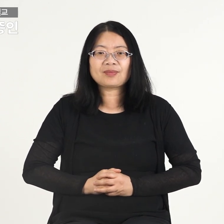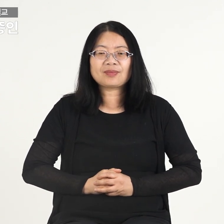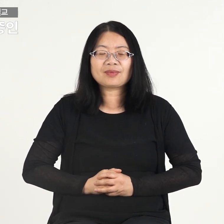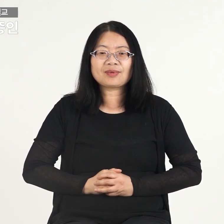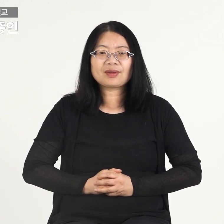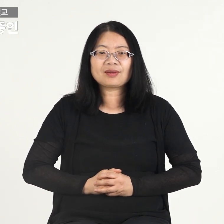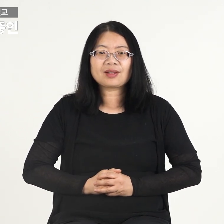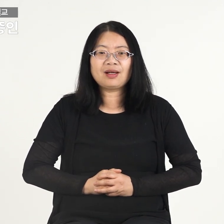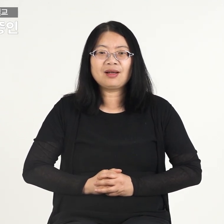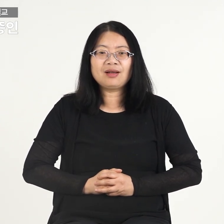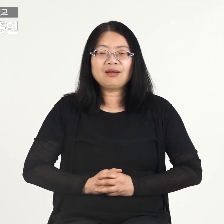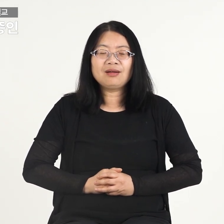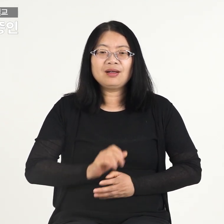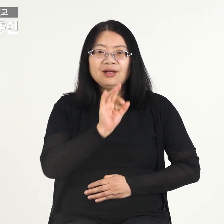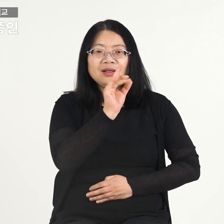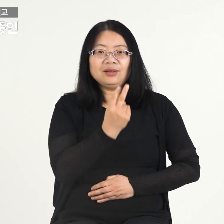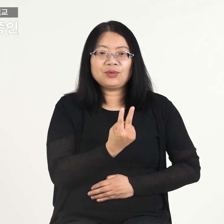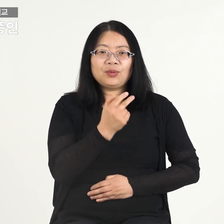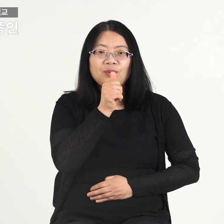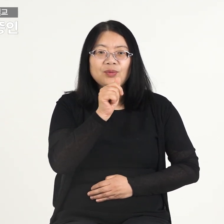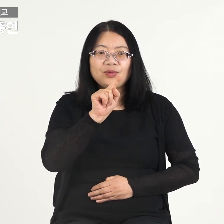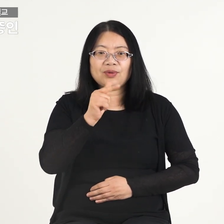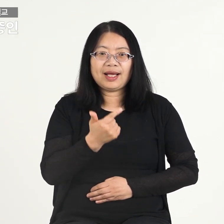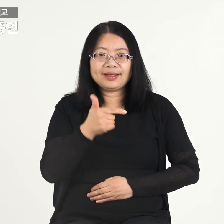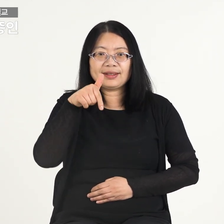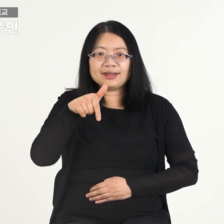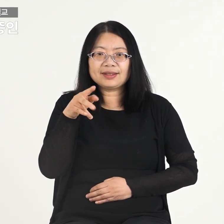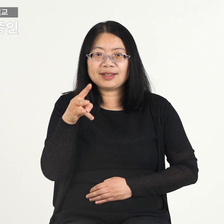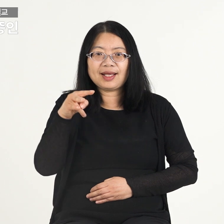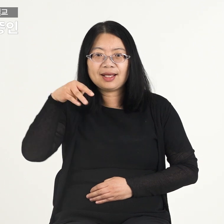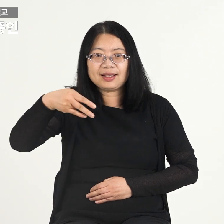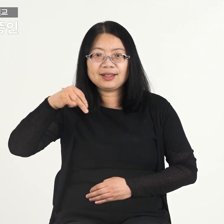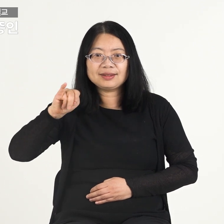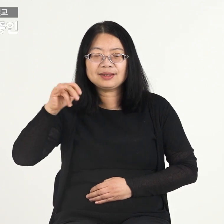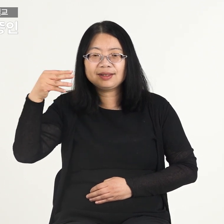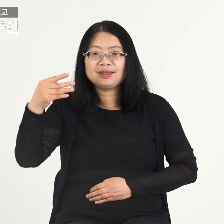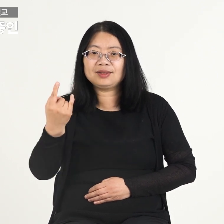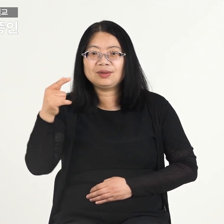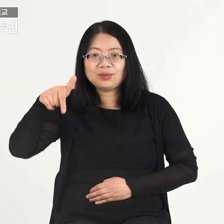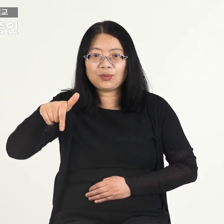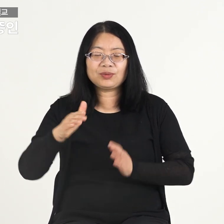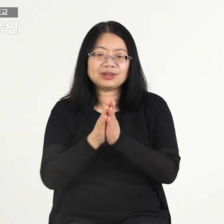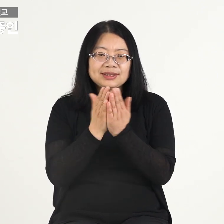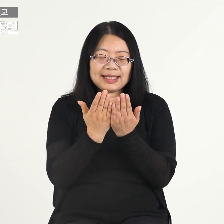요한계시록이라는 책을 우리가 여러 차례 또 설교도 듣고 읽기도 했지만